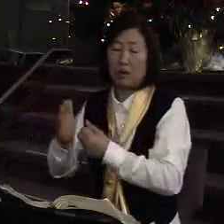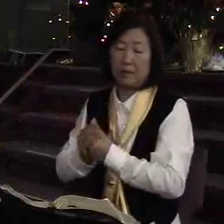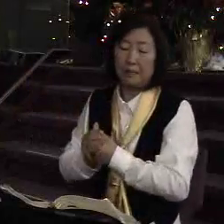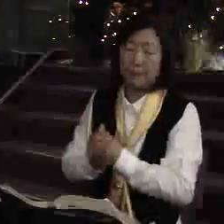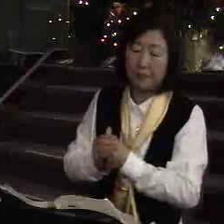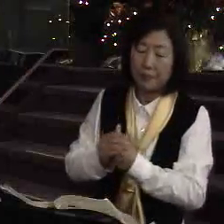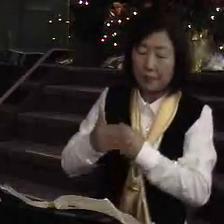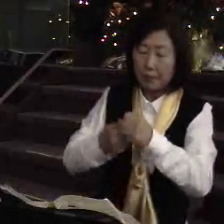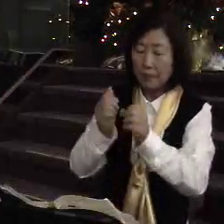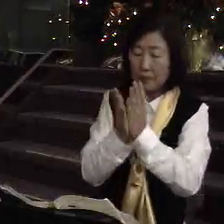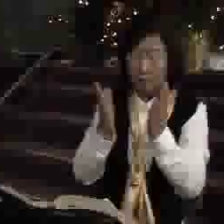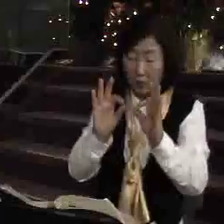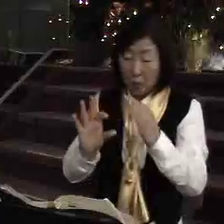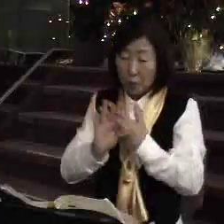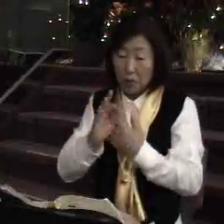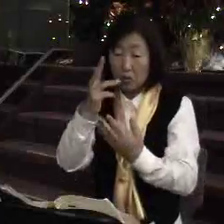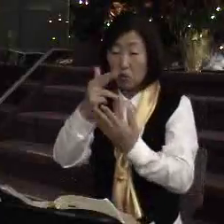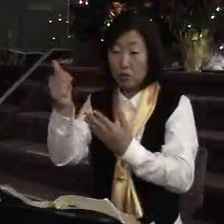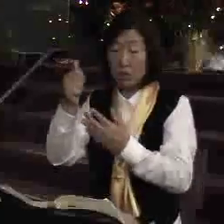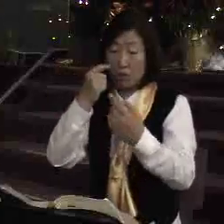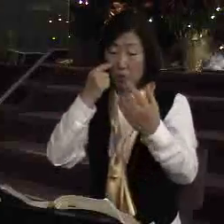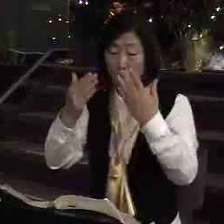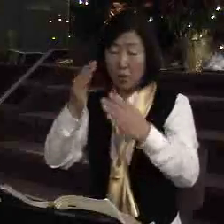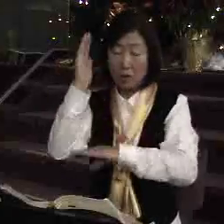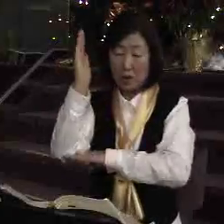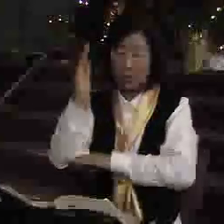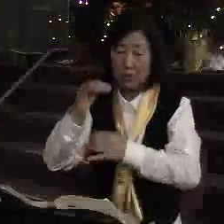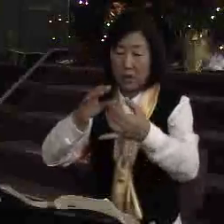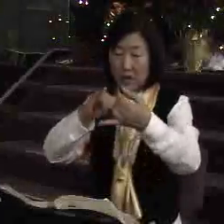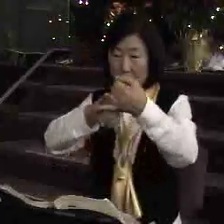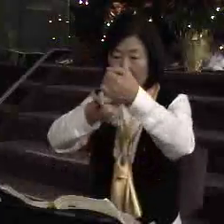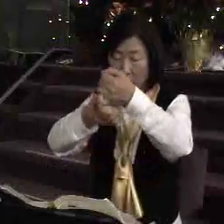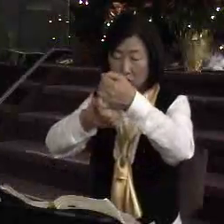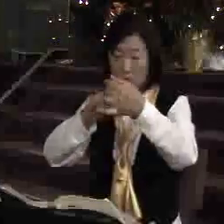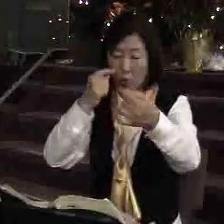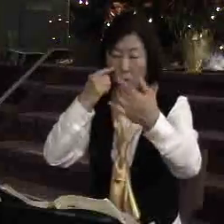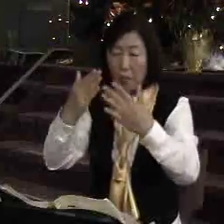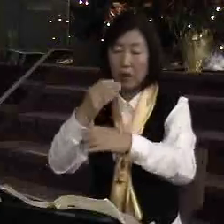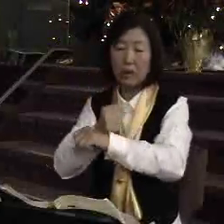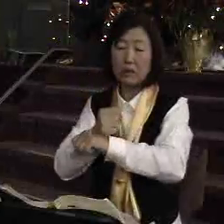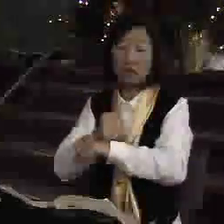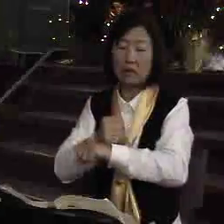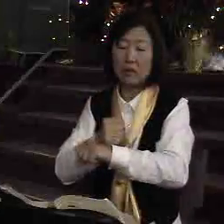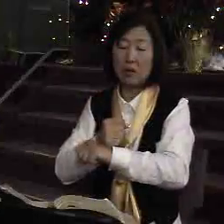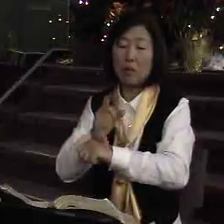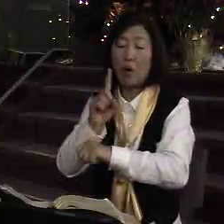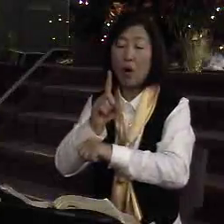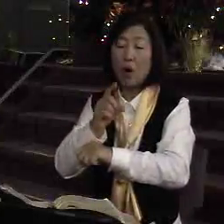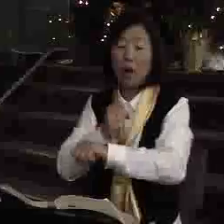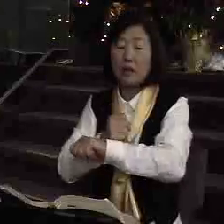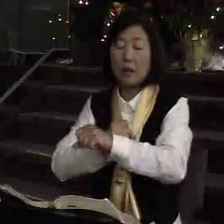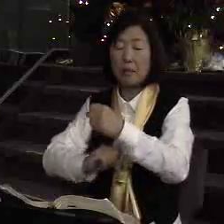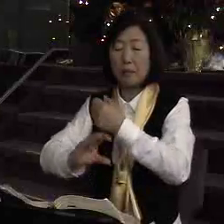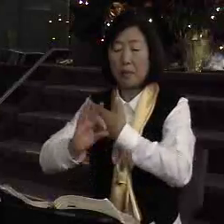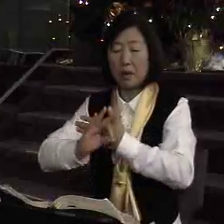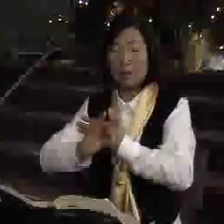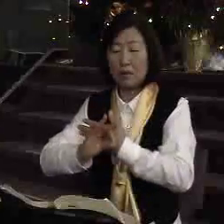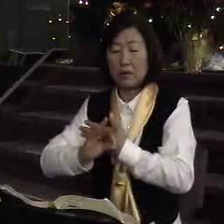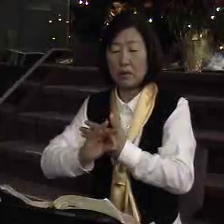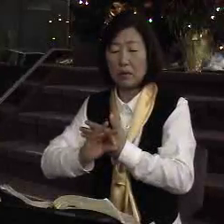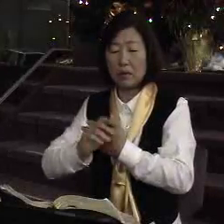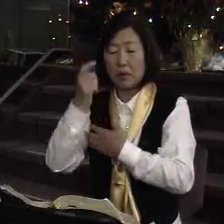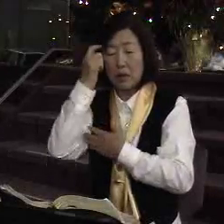여러분 성경을 보면은 주님께서 분명히 말씀으로 약속으로 분명히 하셨거든요. 뭐라고 하십니까?